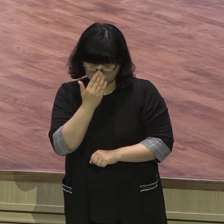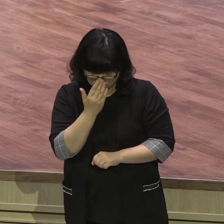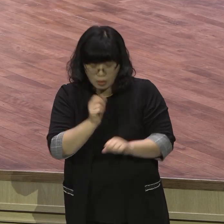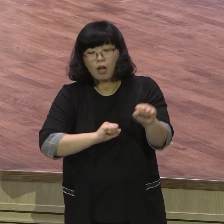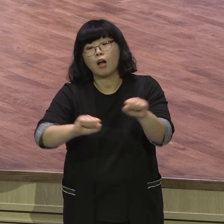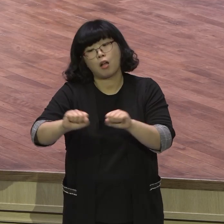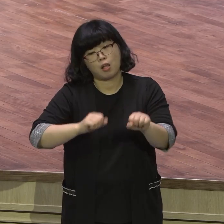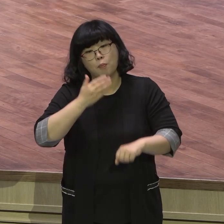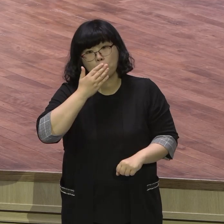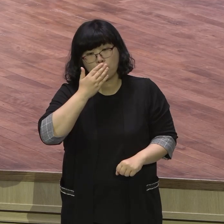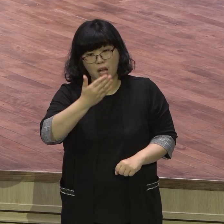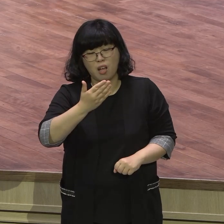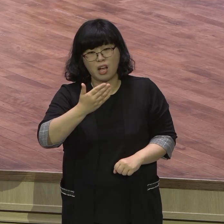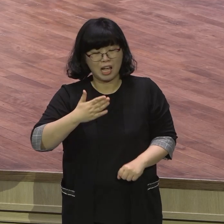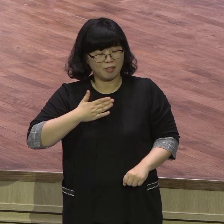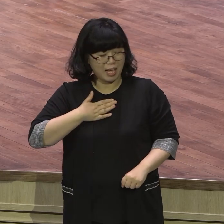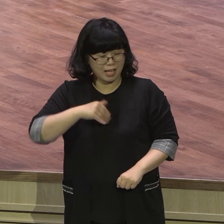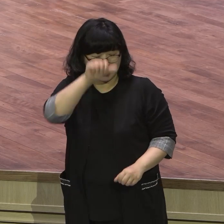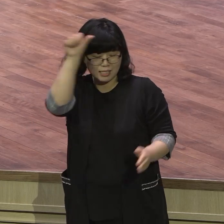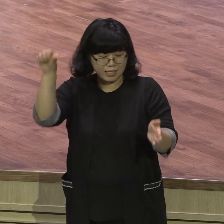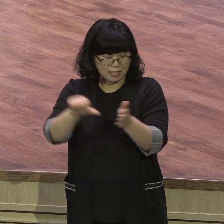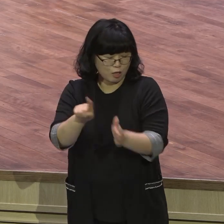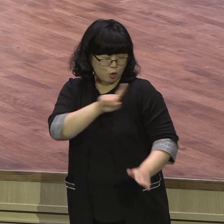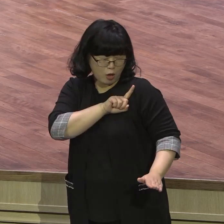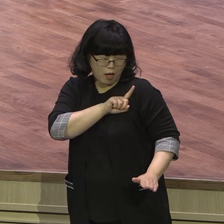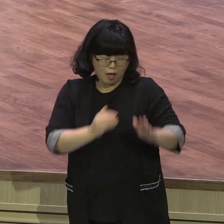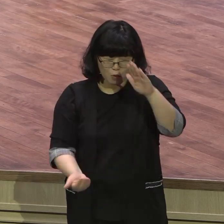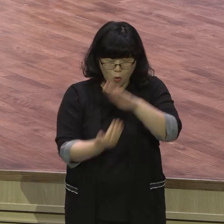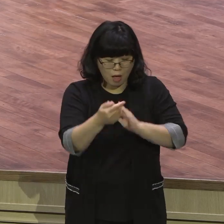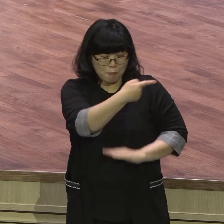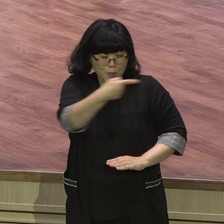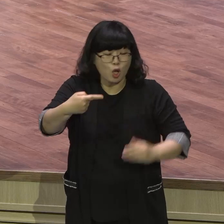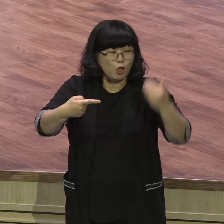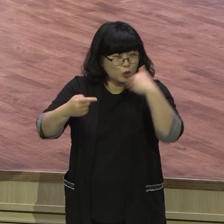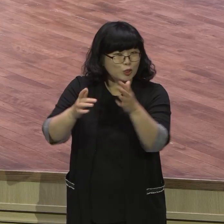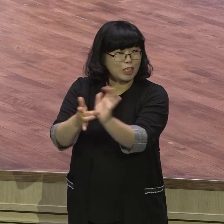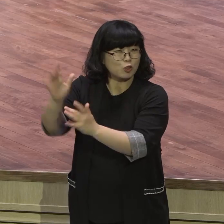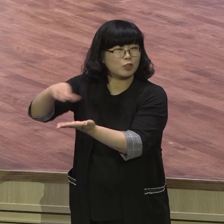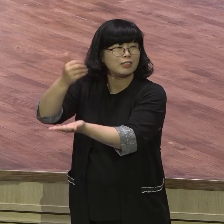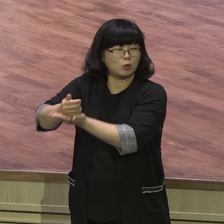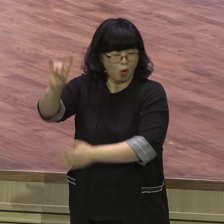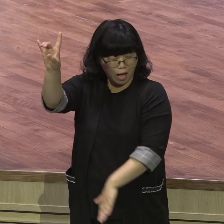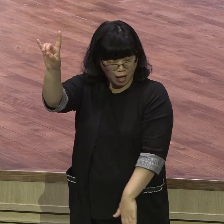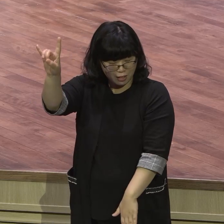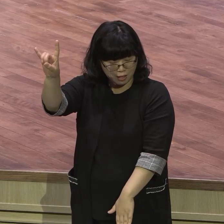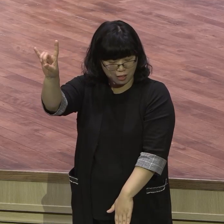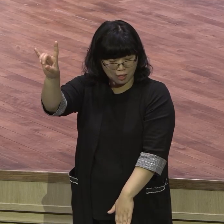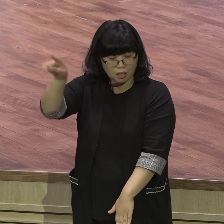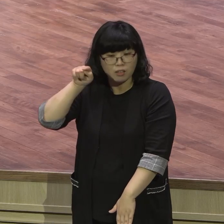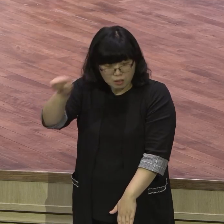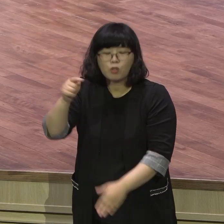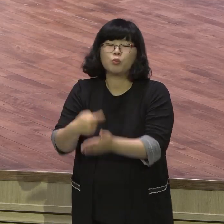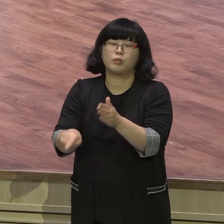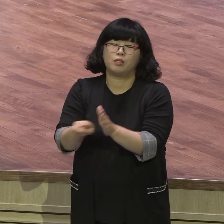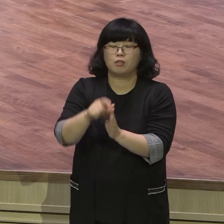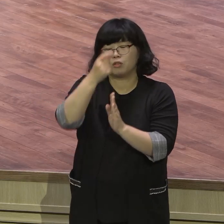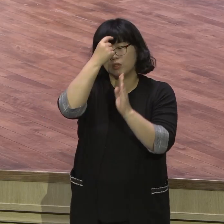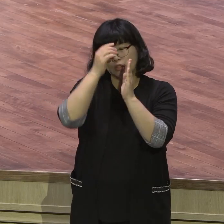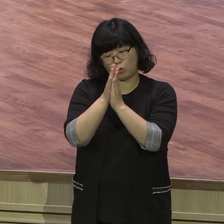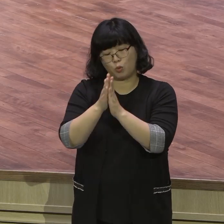우선순위를 둘 수 있는 그런 24제자가 되게 하여 조업사사 여러분 그런 가슴 가지고